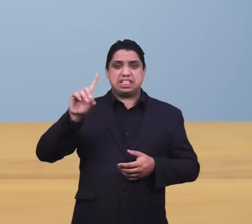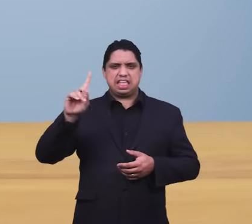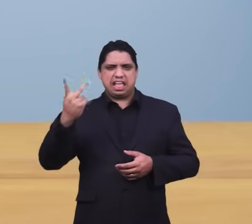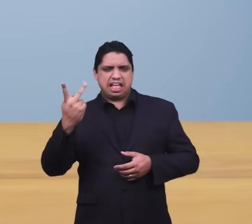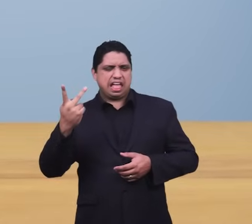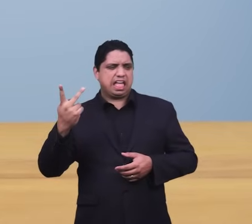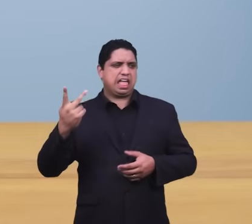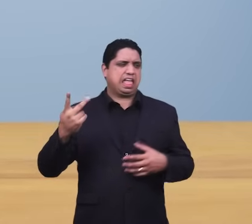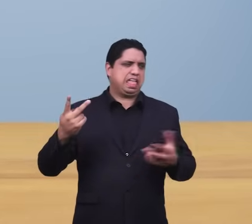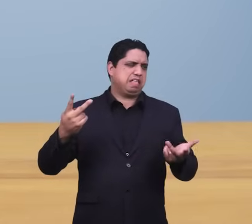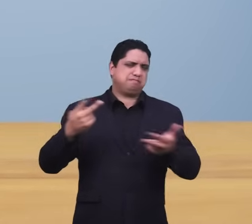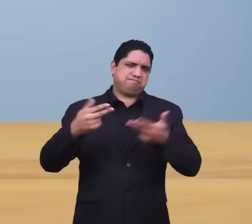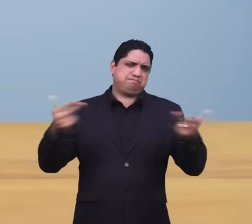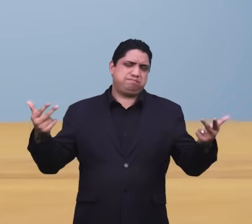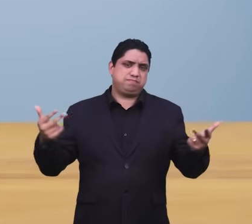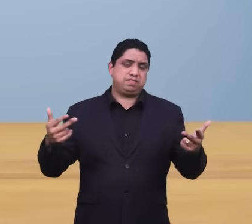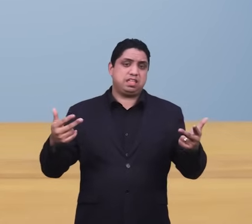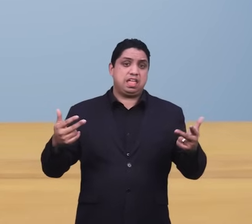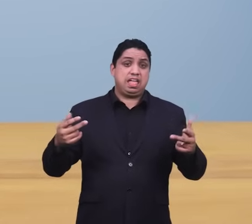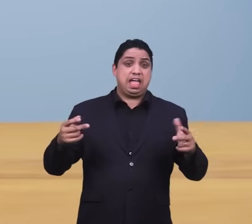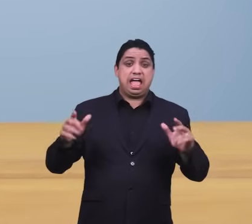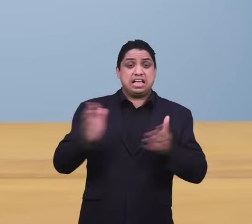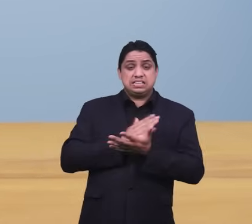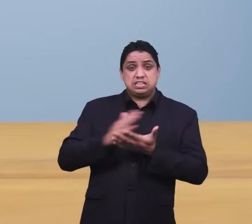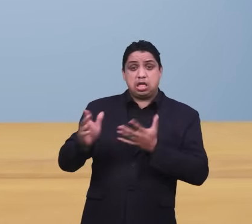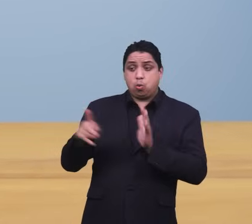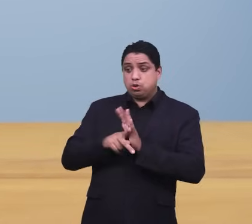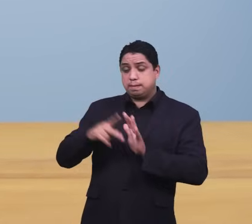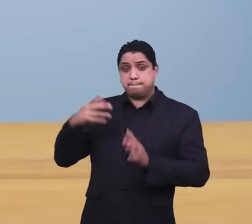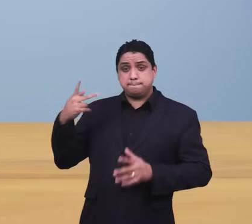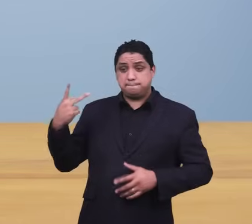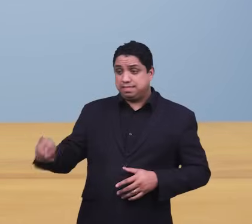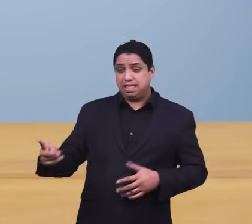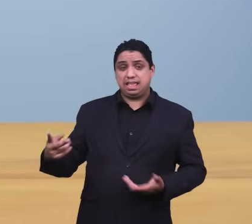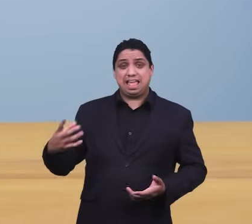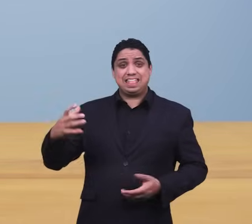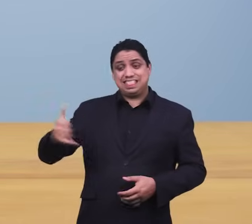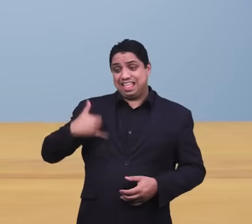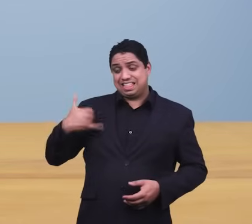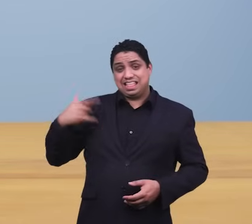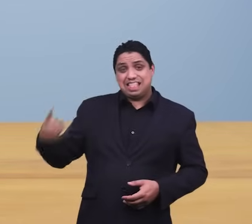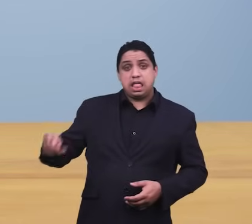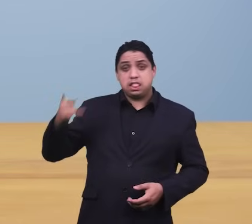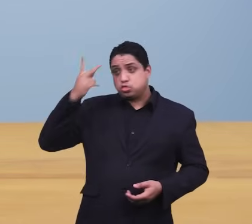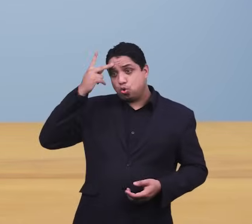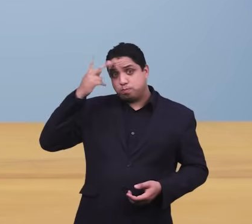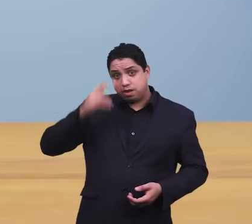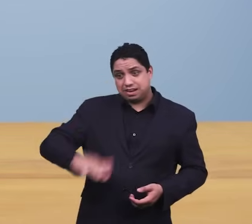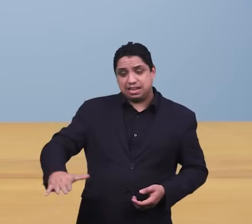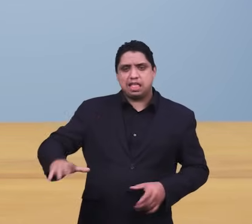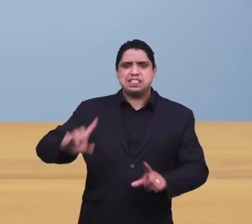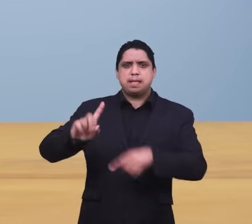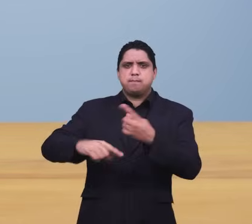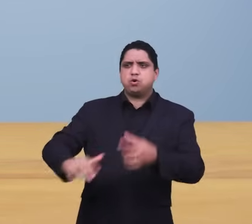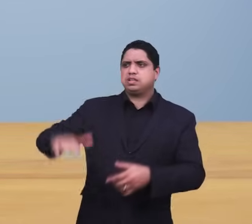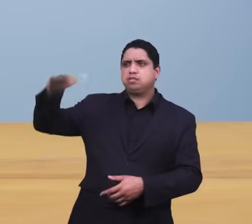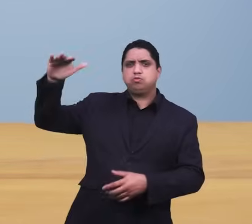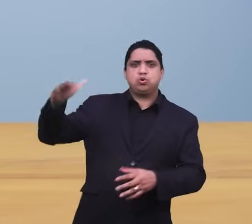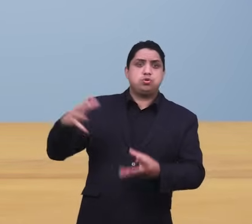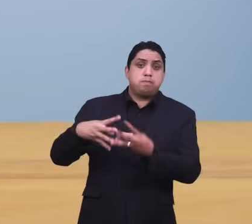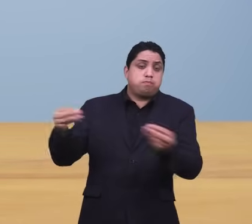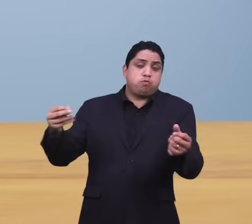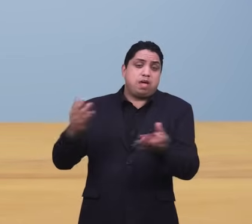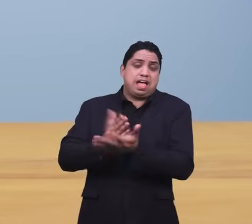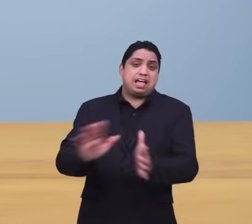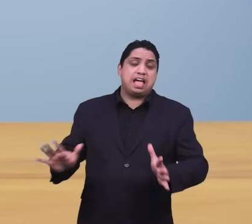Não, muitas coisas é da criança, é da idade da criança, é normal na criança, faz parte de